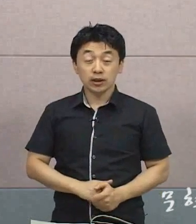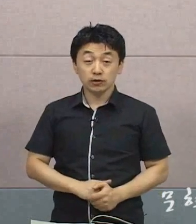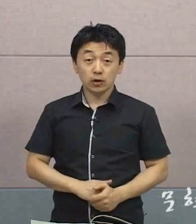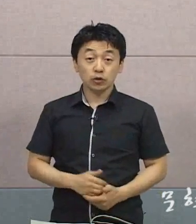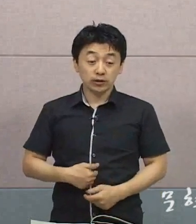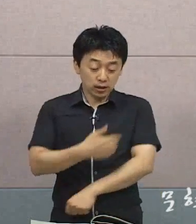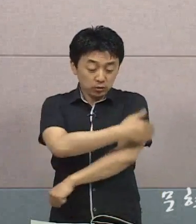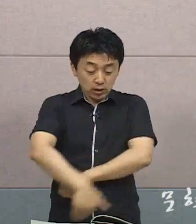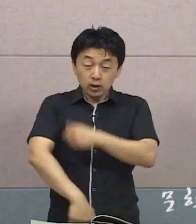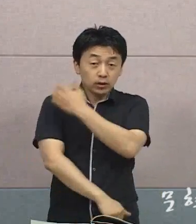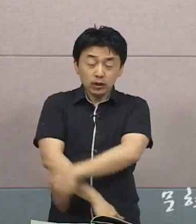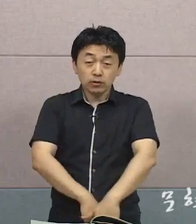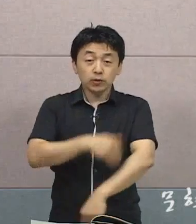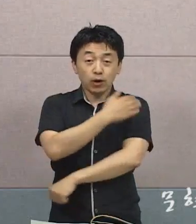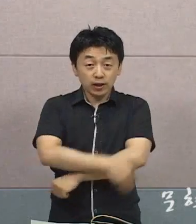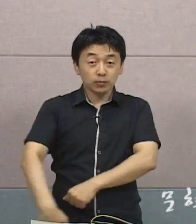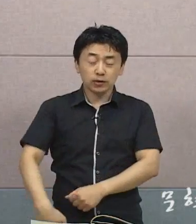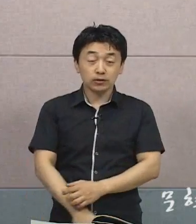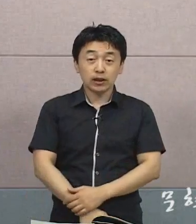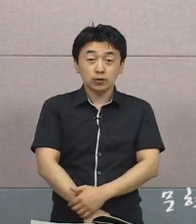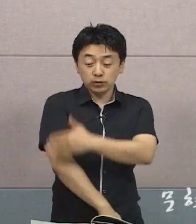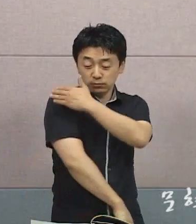단어, 혹은 나랑 상관없어, 관계없어, 혹은